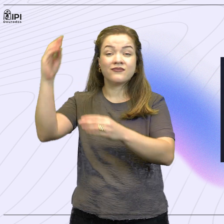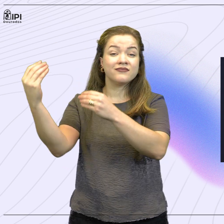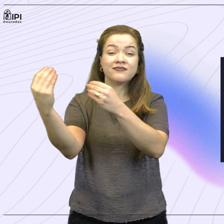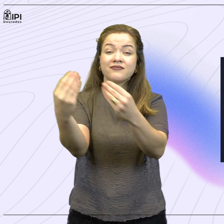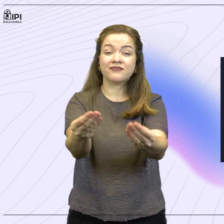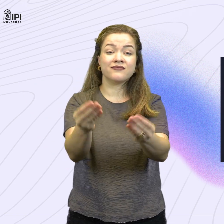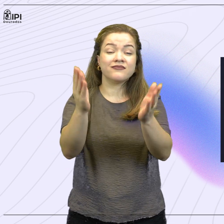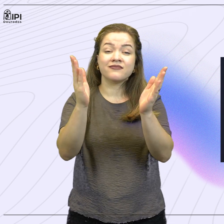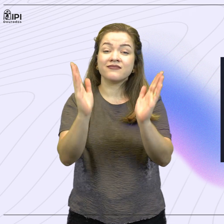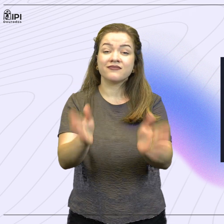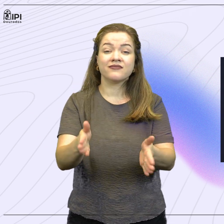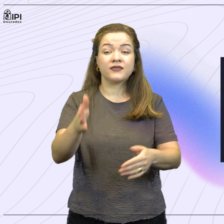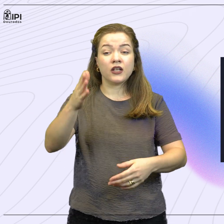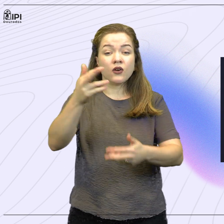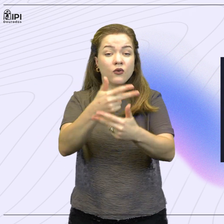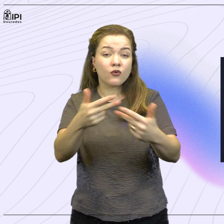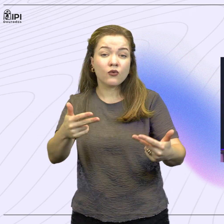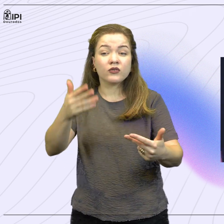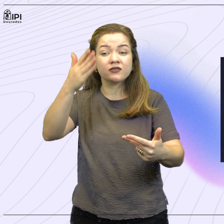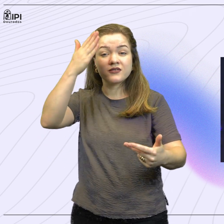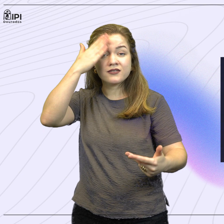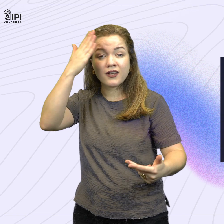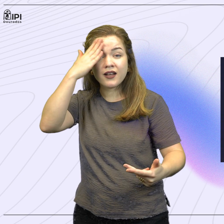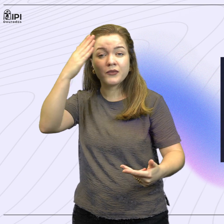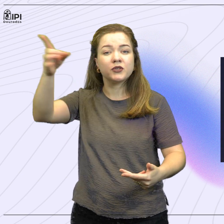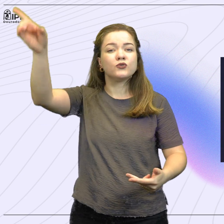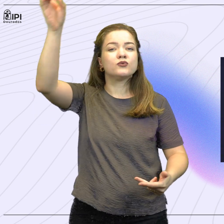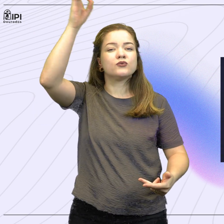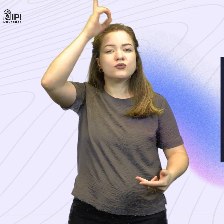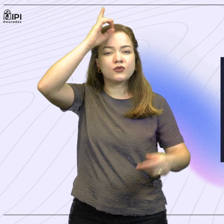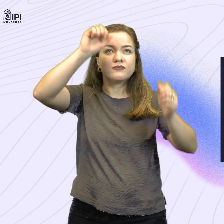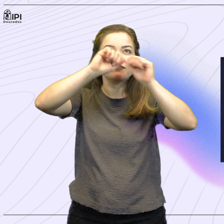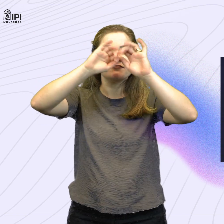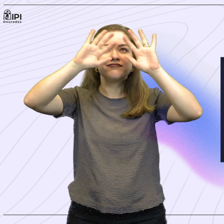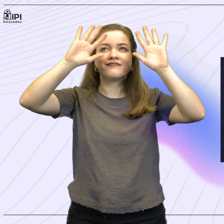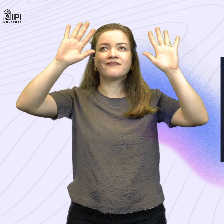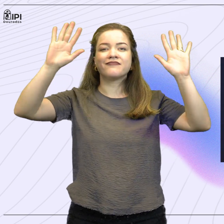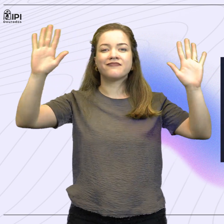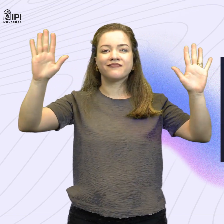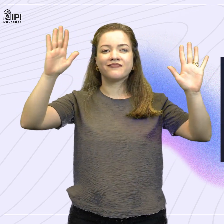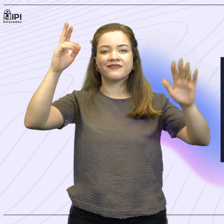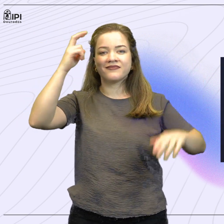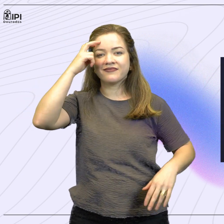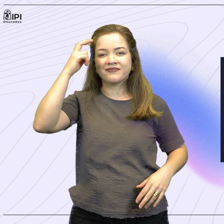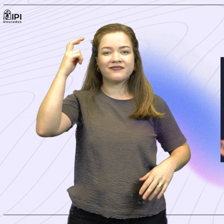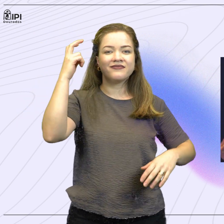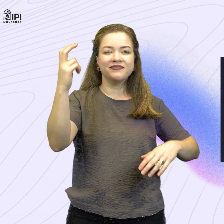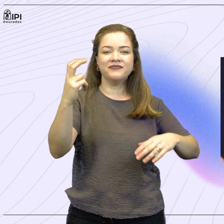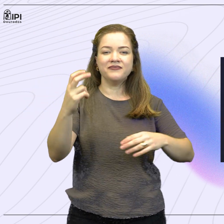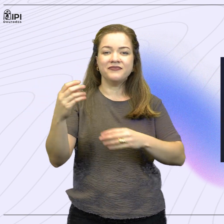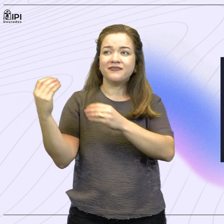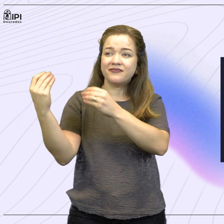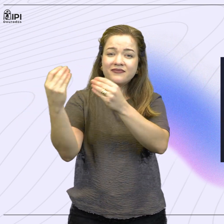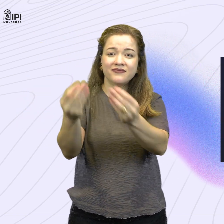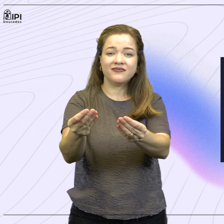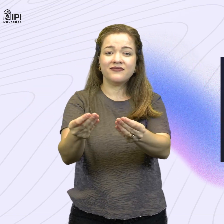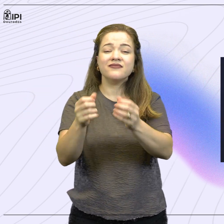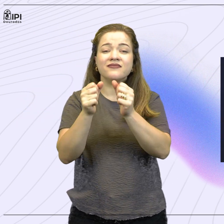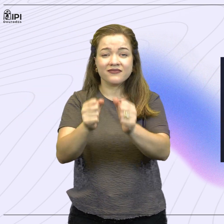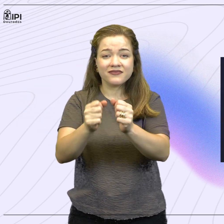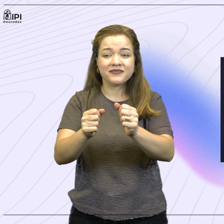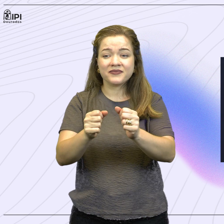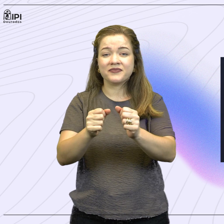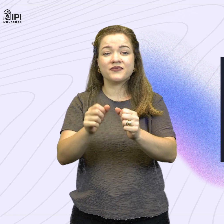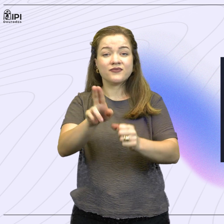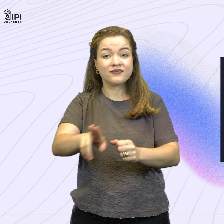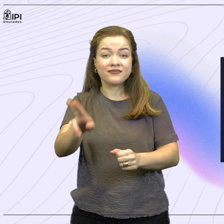mãos, habilidades manuais. O Senhor te deu discernimento, sabedoria. O Senhor te deu algo que pode ser transformado num dom, eu não